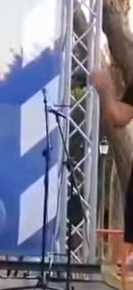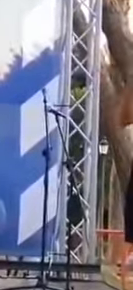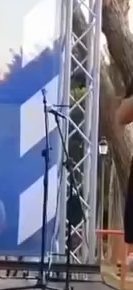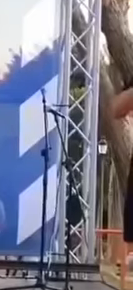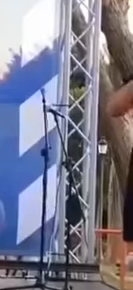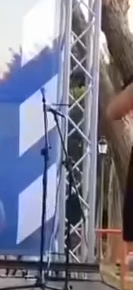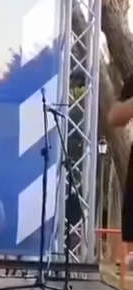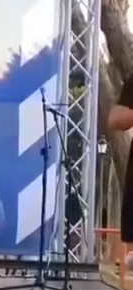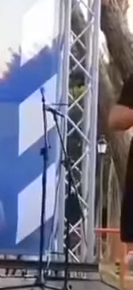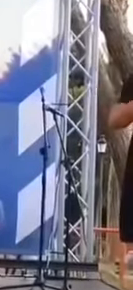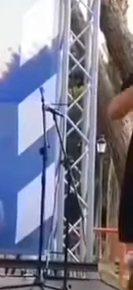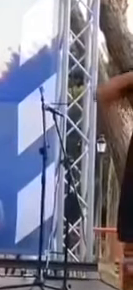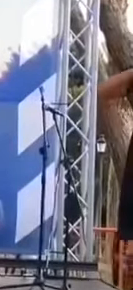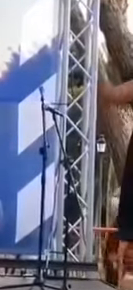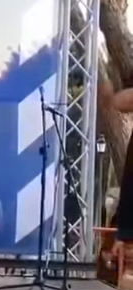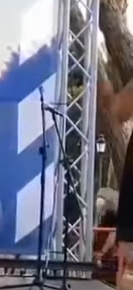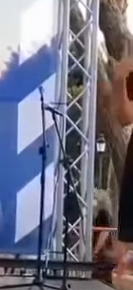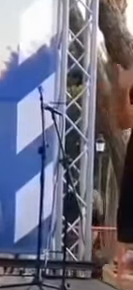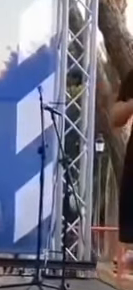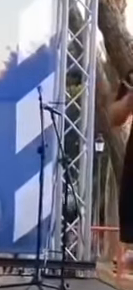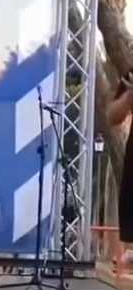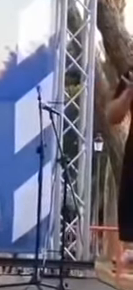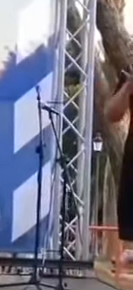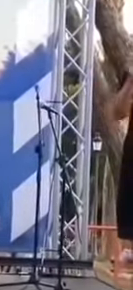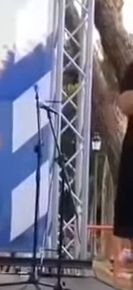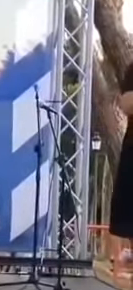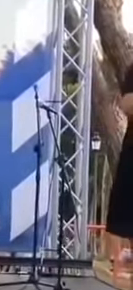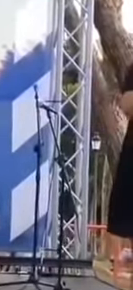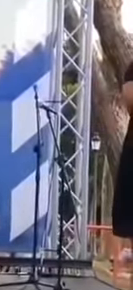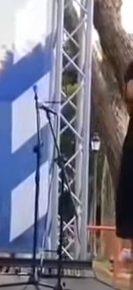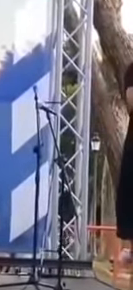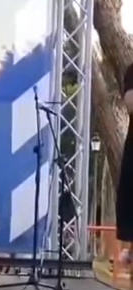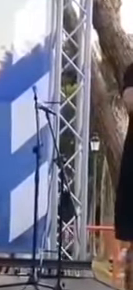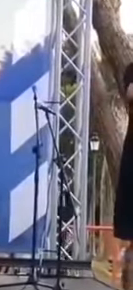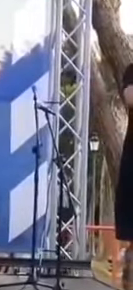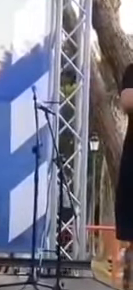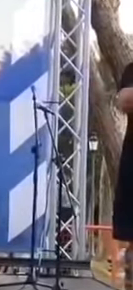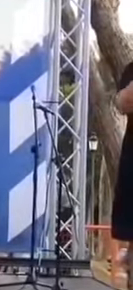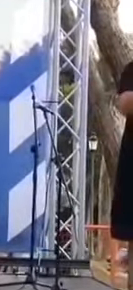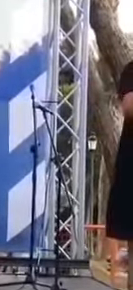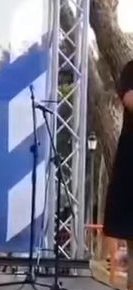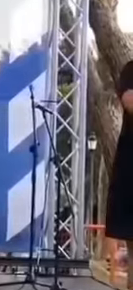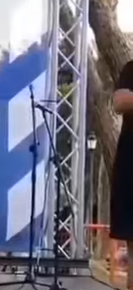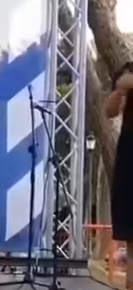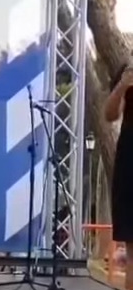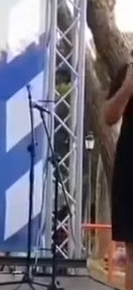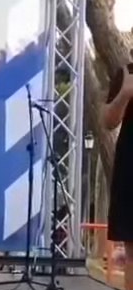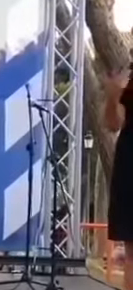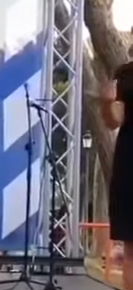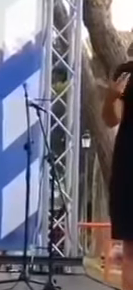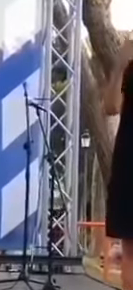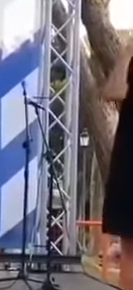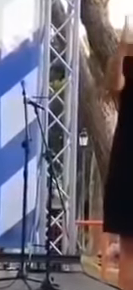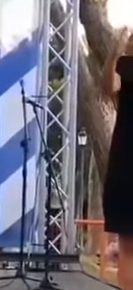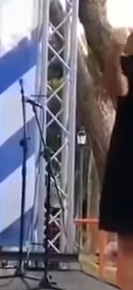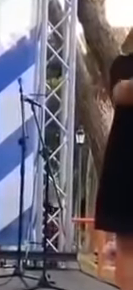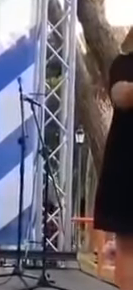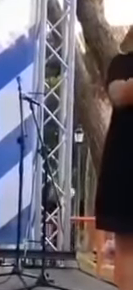lockdown, mentre siamo lì appunto a combattere con i fondi europei ci sono, i fondi europei non ci sono, sapete di che cosa si stanno